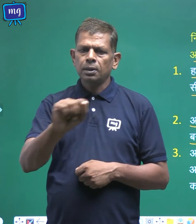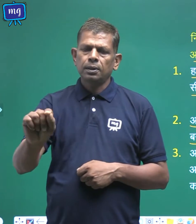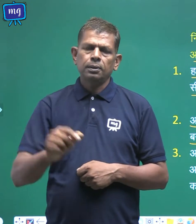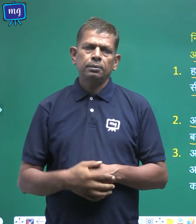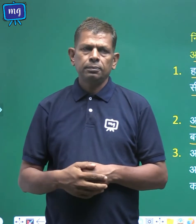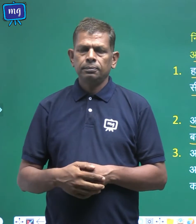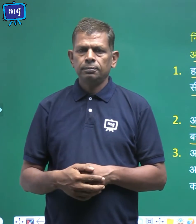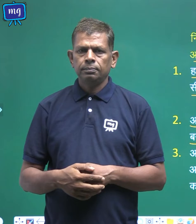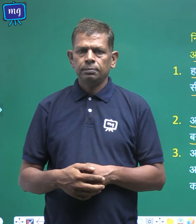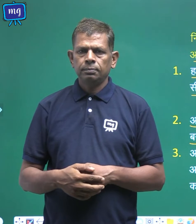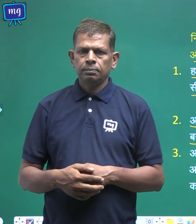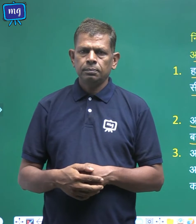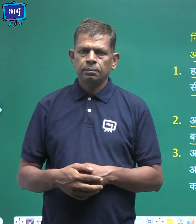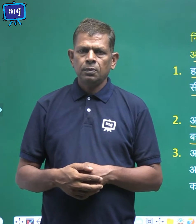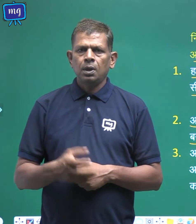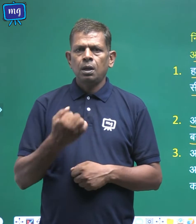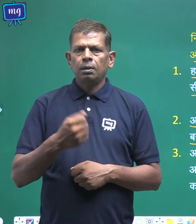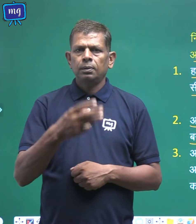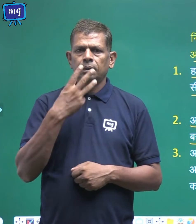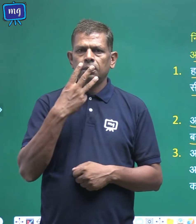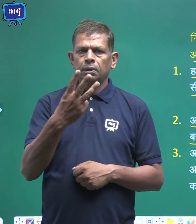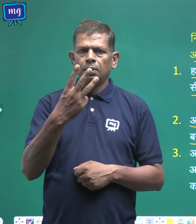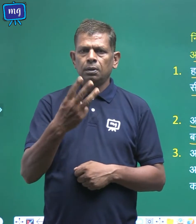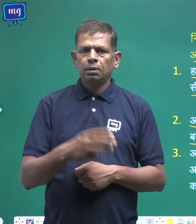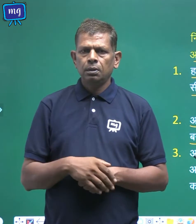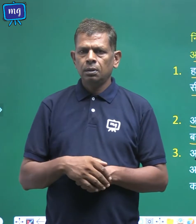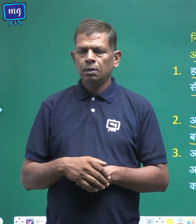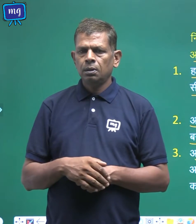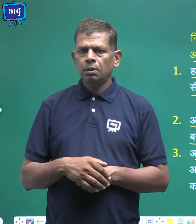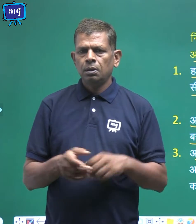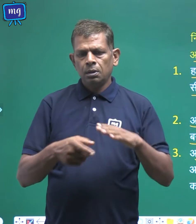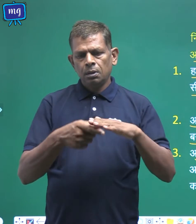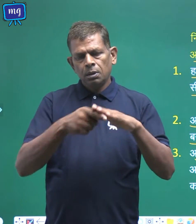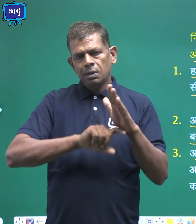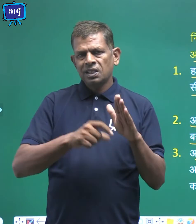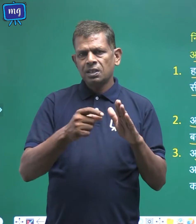लगाएंगे। नंबर 3, अवतल दर्पण से